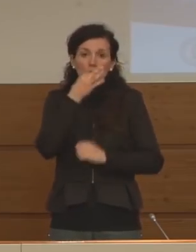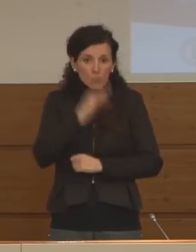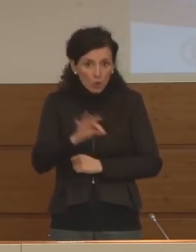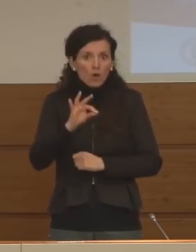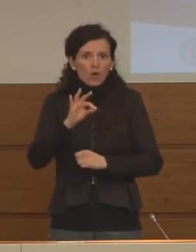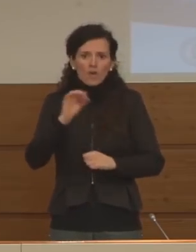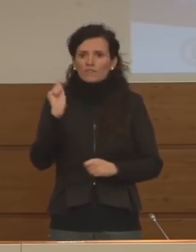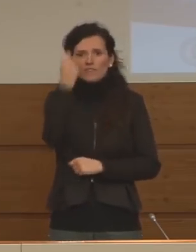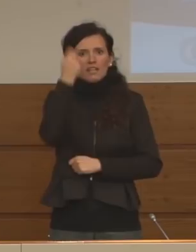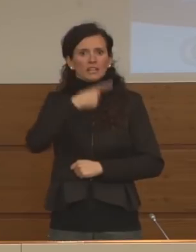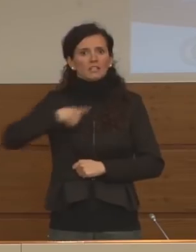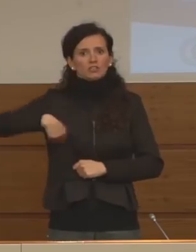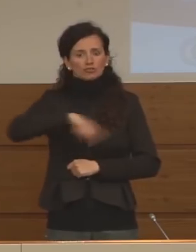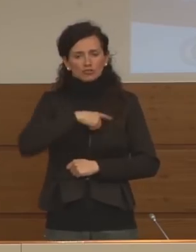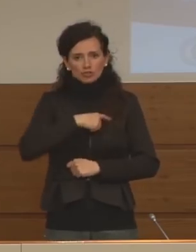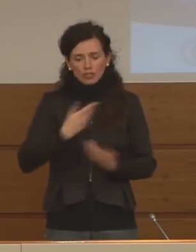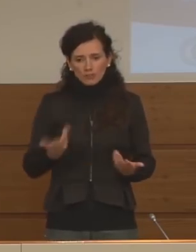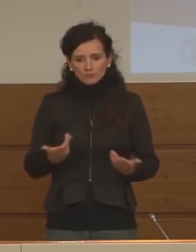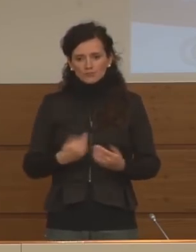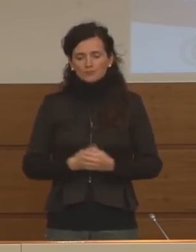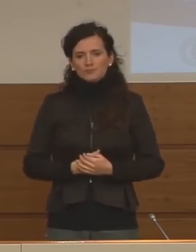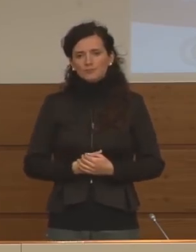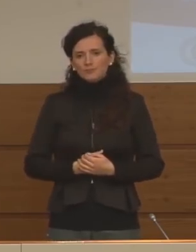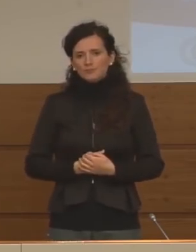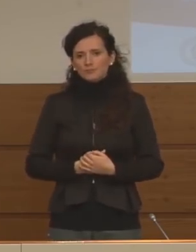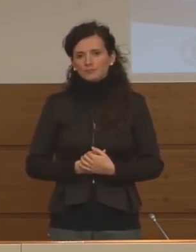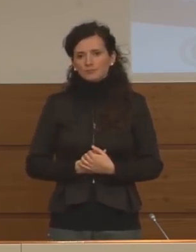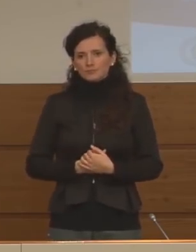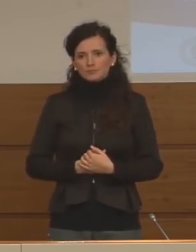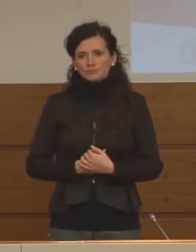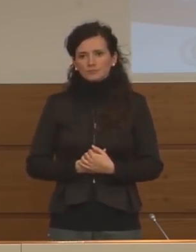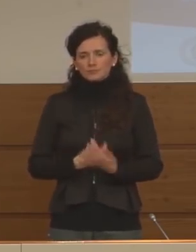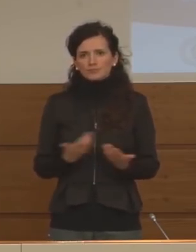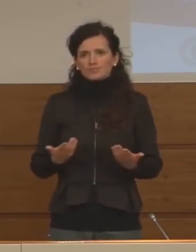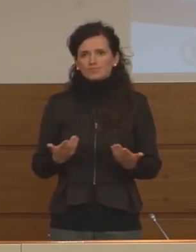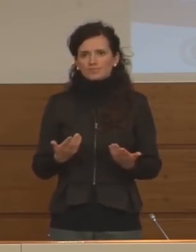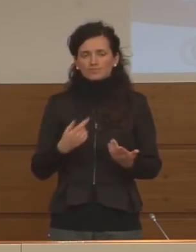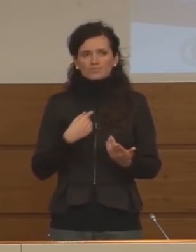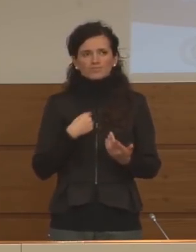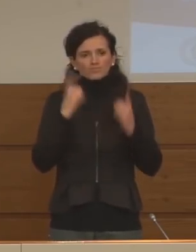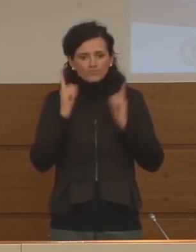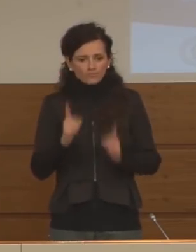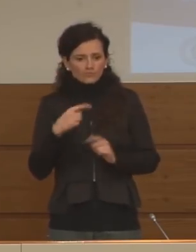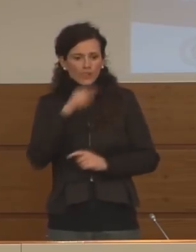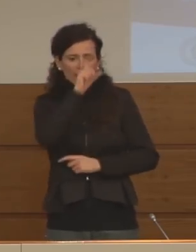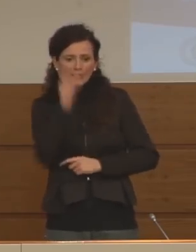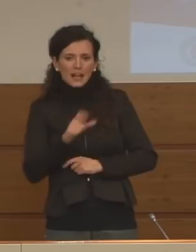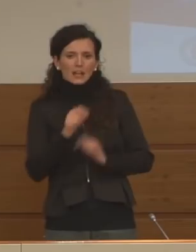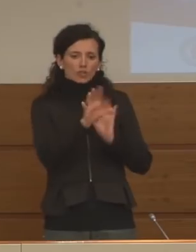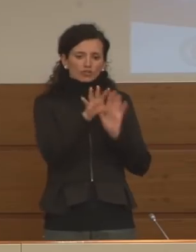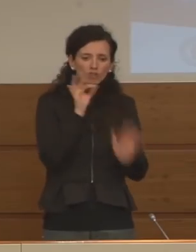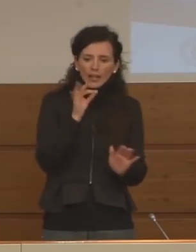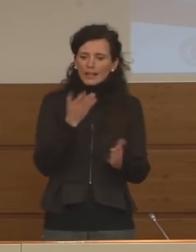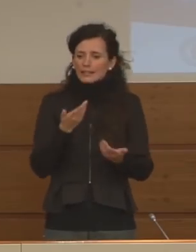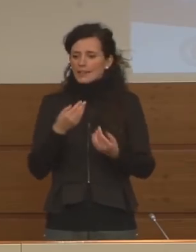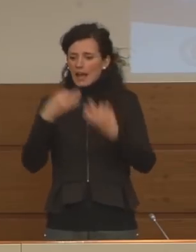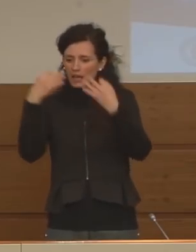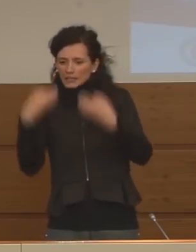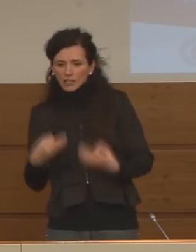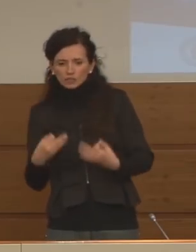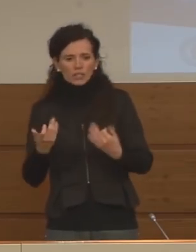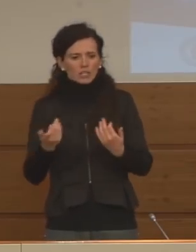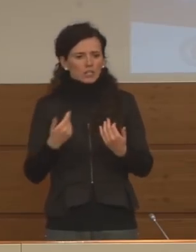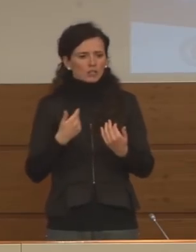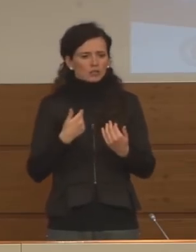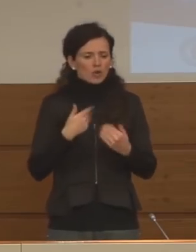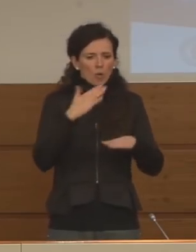e questo ha delle conseguenze sulle decisioni sulle scelte sulle modalità